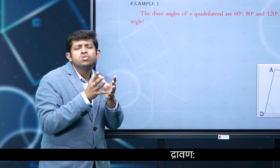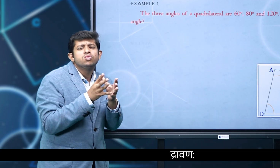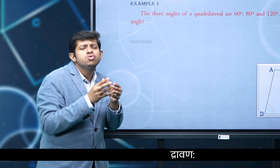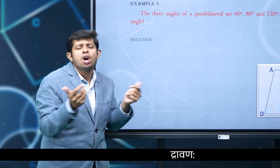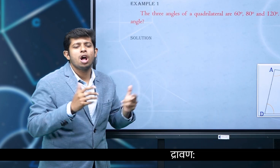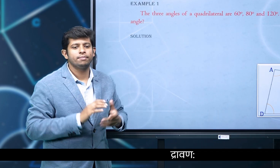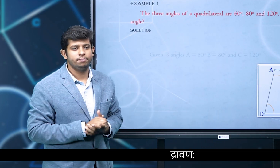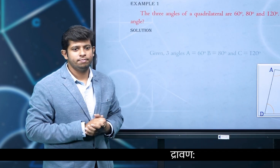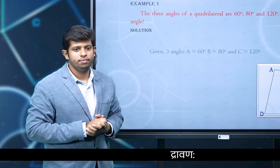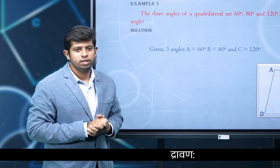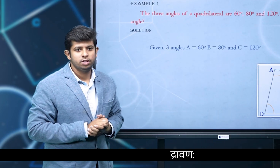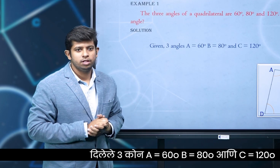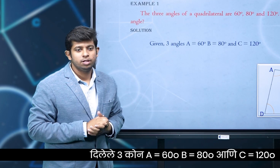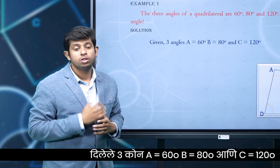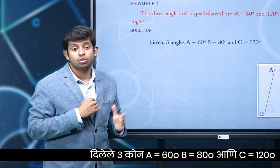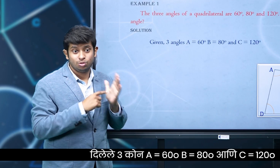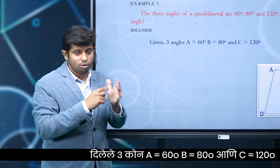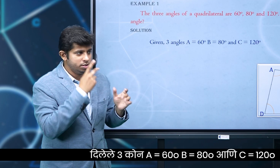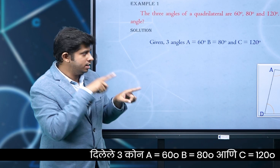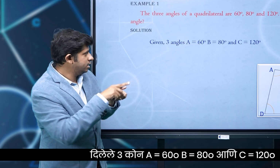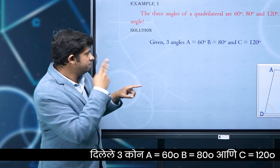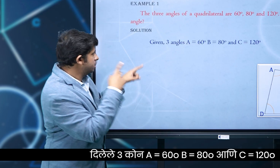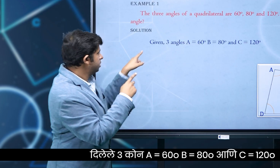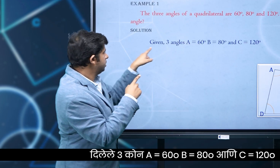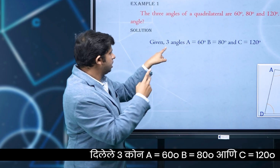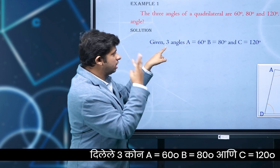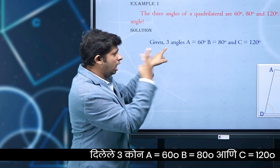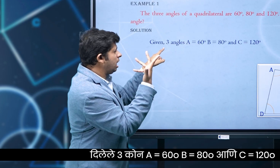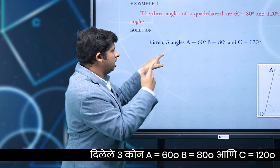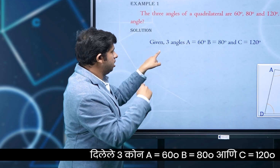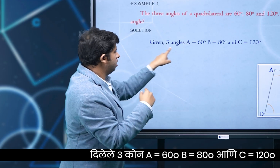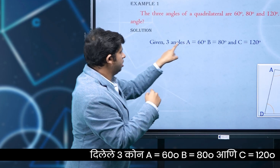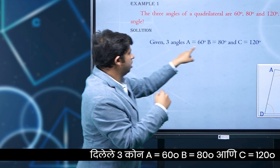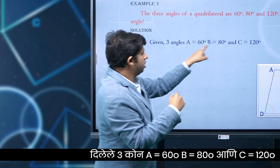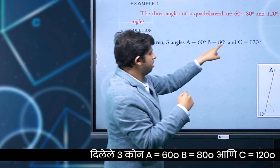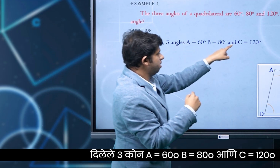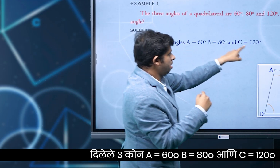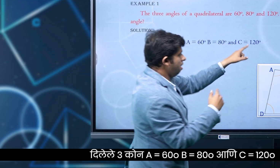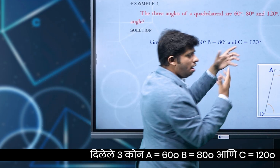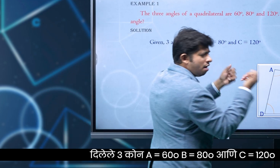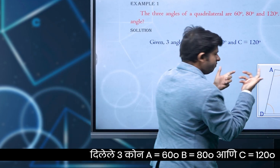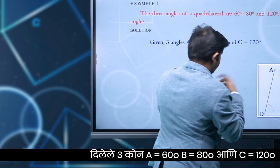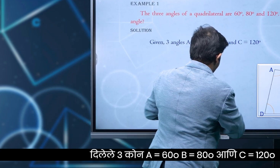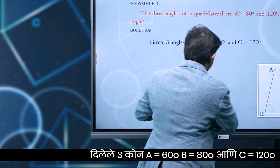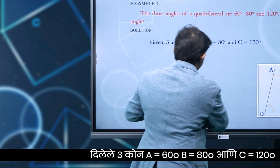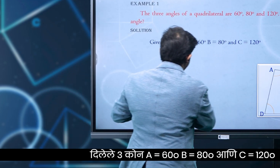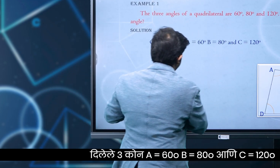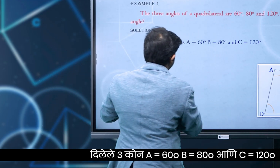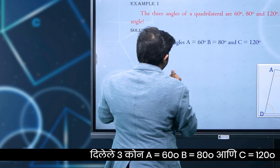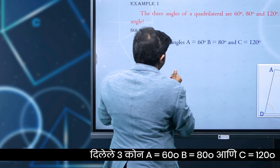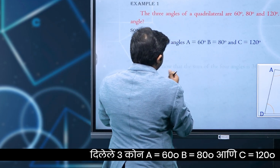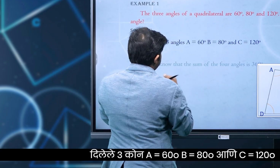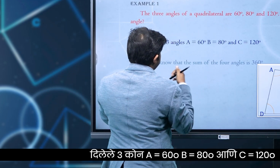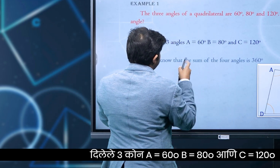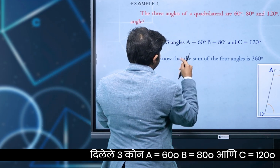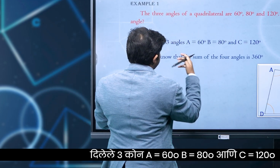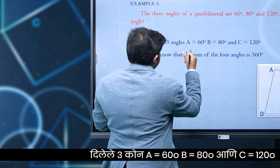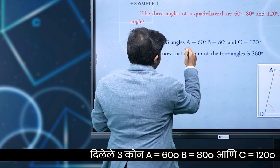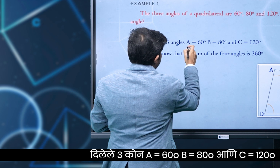द्रवण दिलेल 3 कोन A is equals to 60, B is equals to 80 आणि C इज